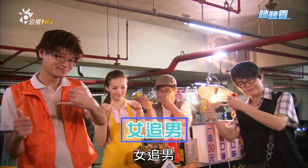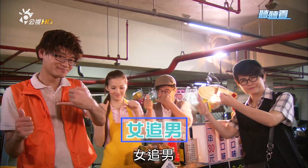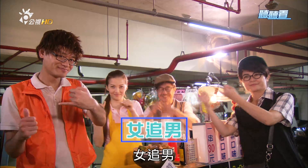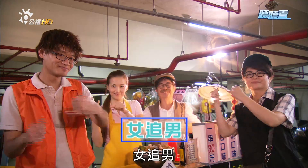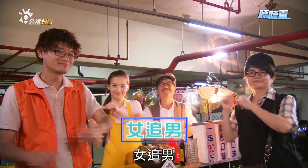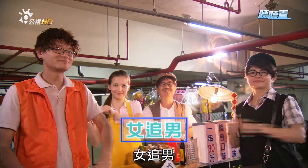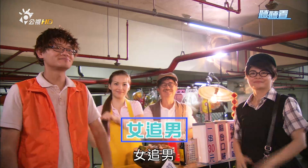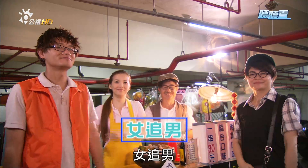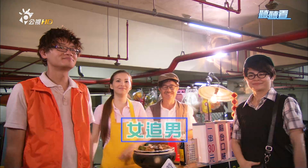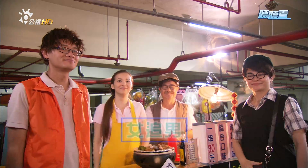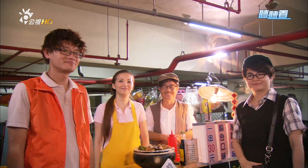啊，